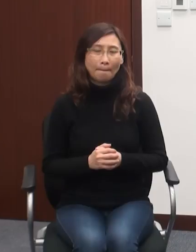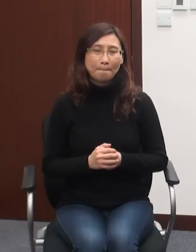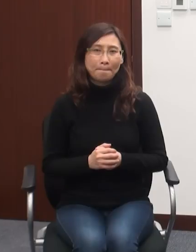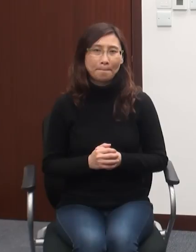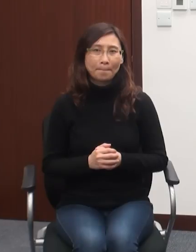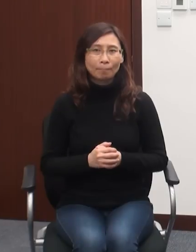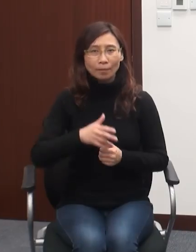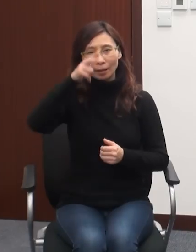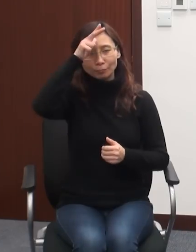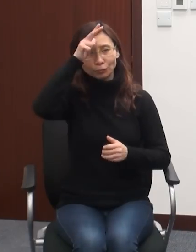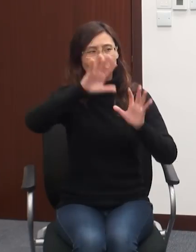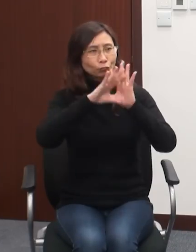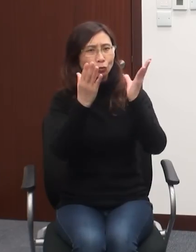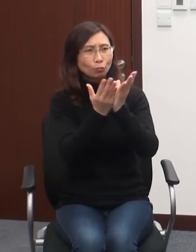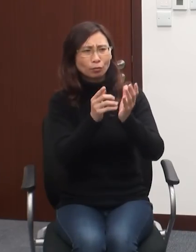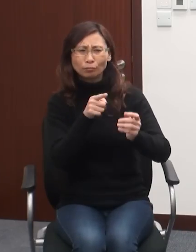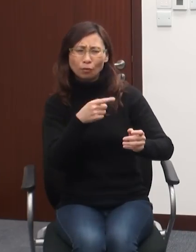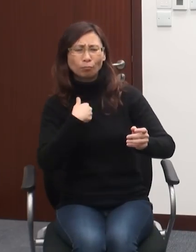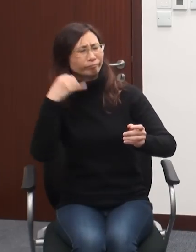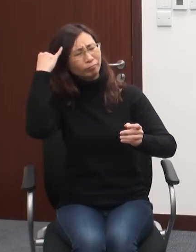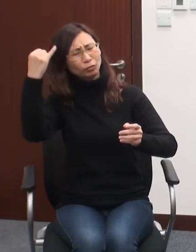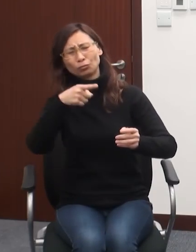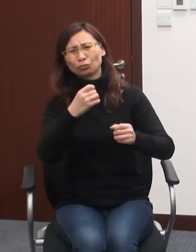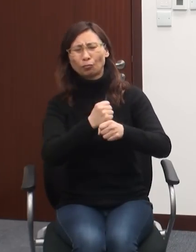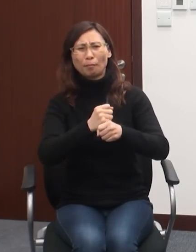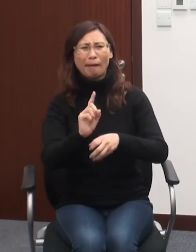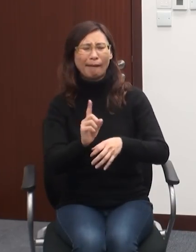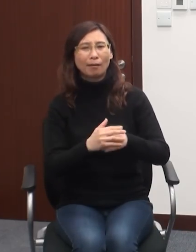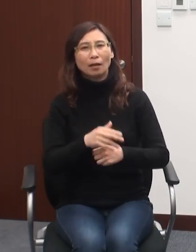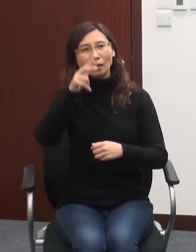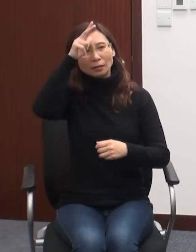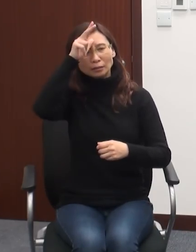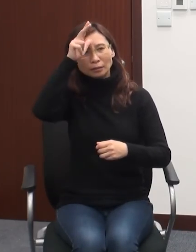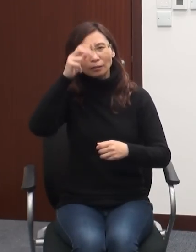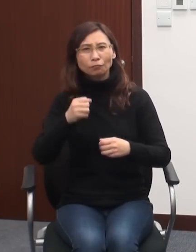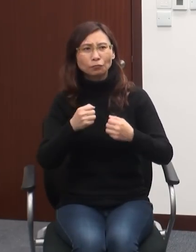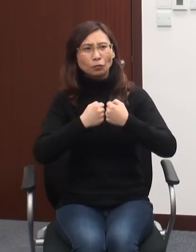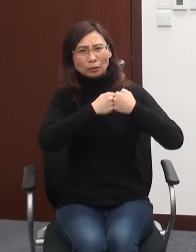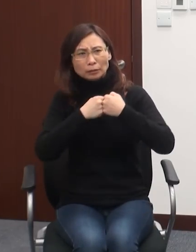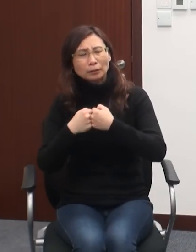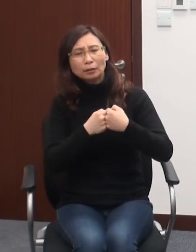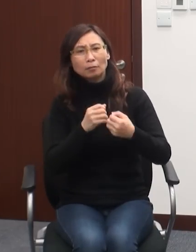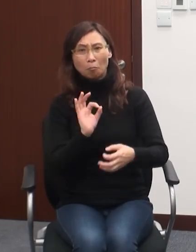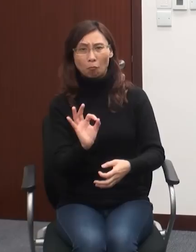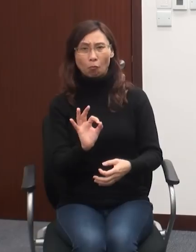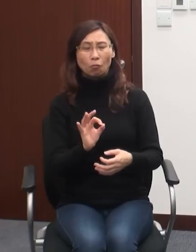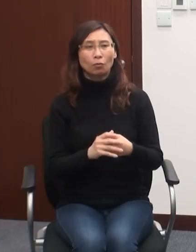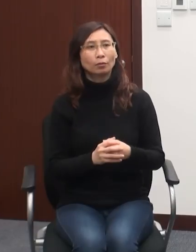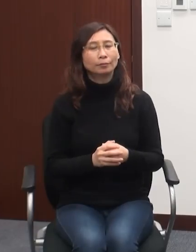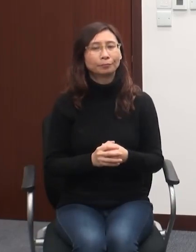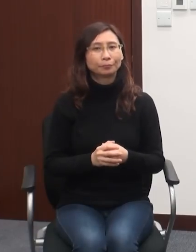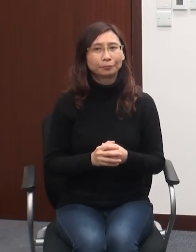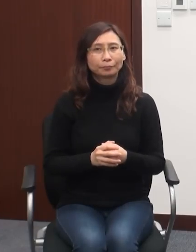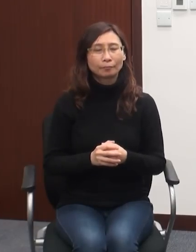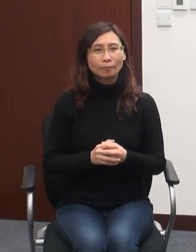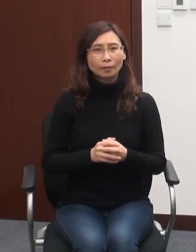咁啲政黨我唔知佢做咩，即係你唔同政府反台，咁點搞咧？其實單單只